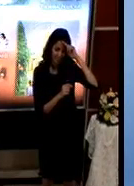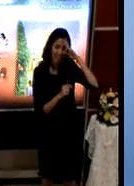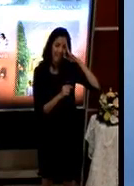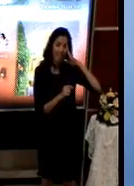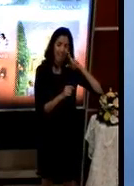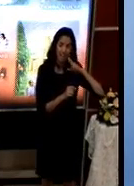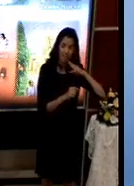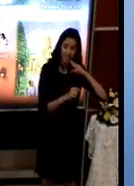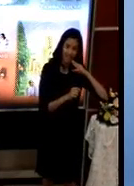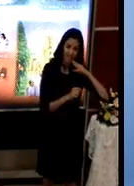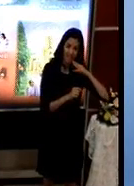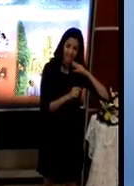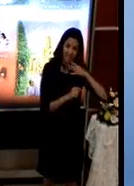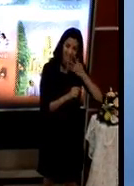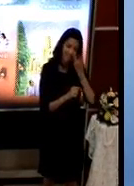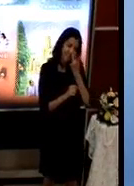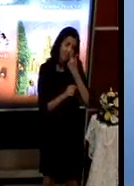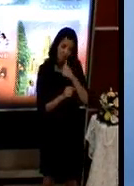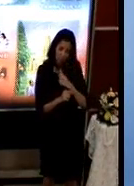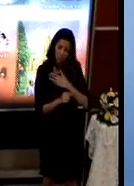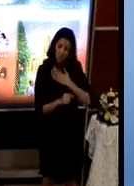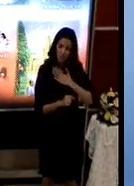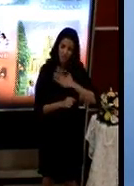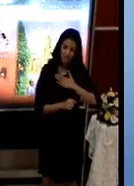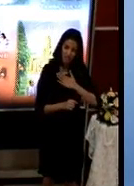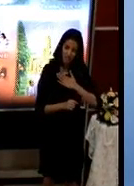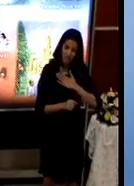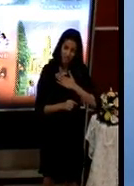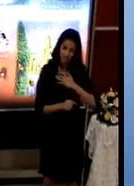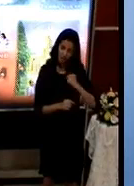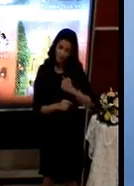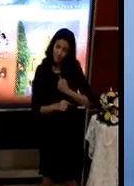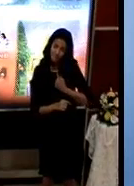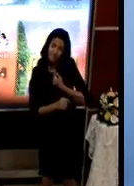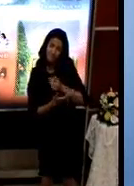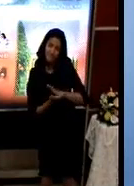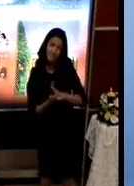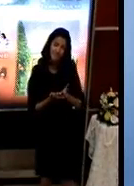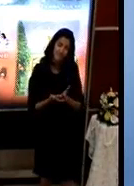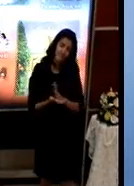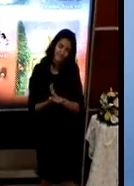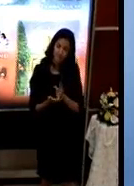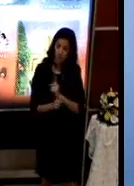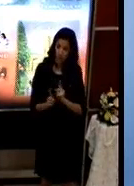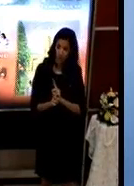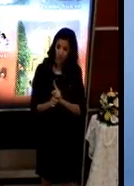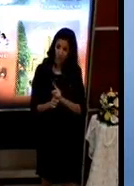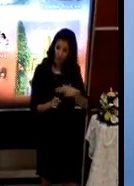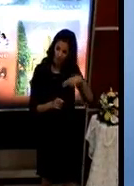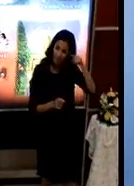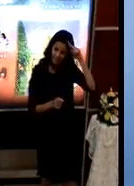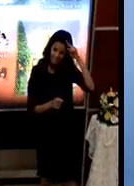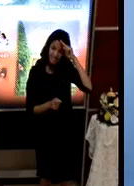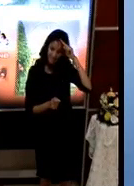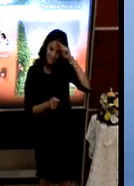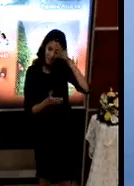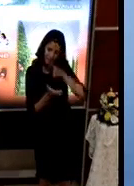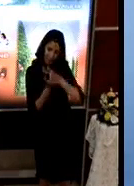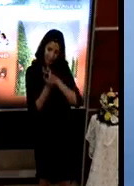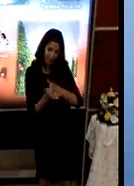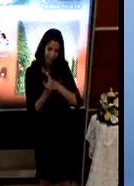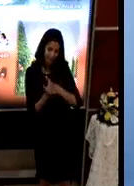venerares, no andando en tus propios caminos, ni buscando tu voluntad, ni hablando tus propias